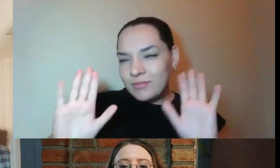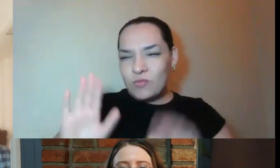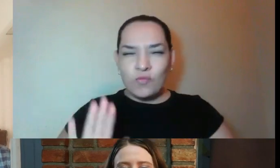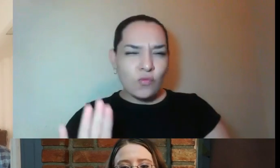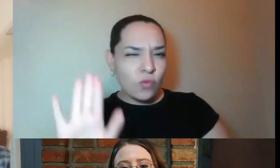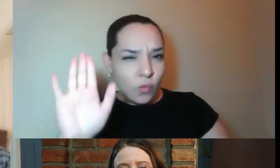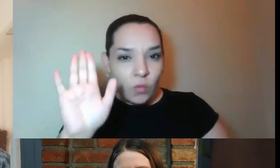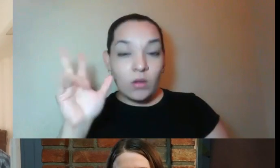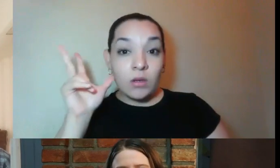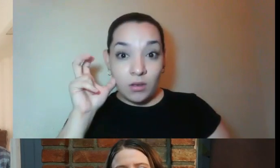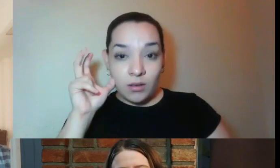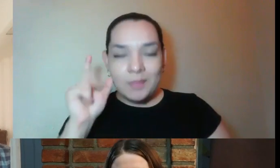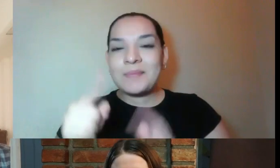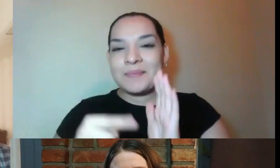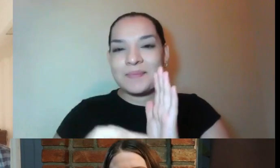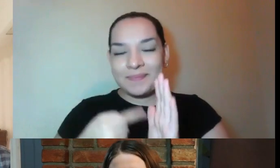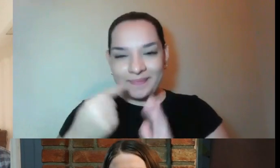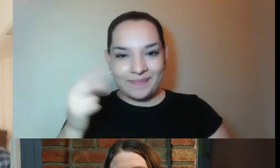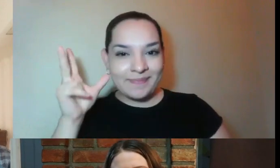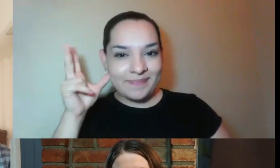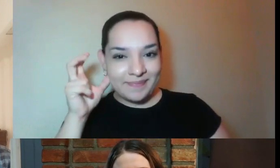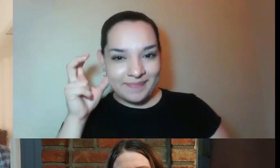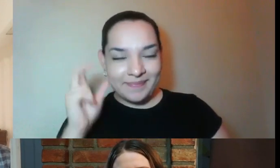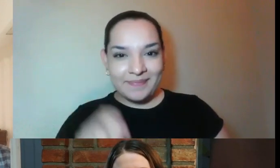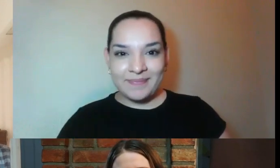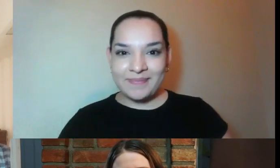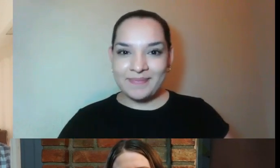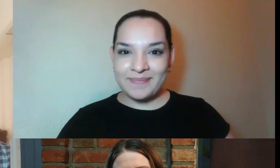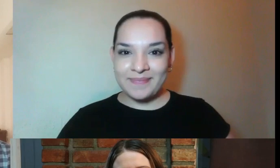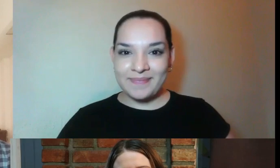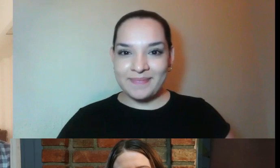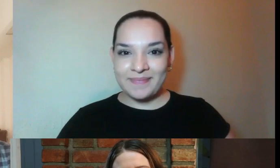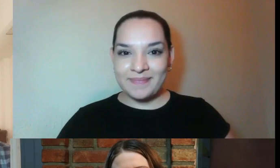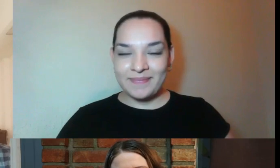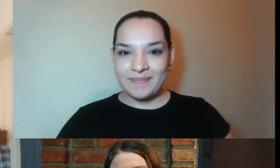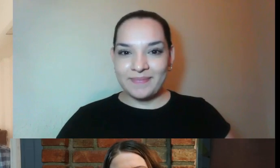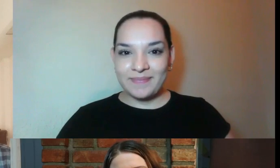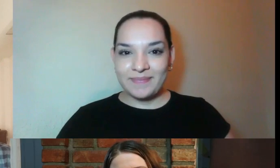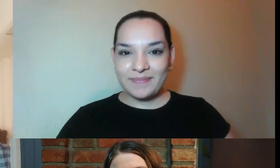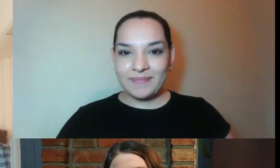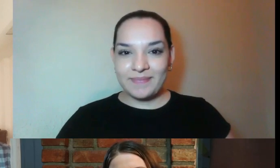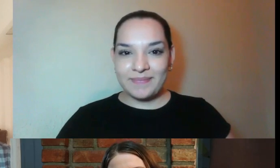permite adquirir audición si es que nunca hemos escuchado anteriormente.